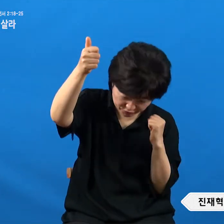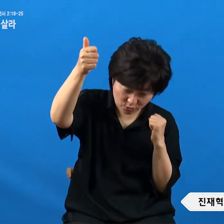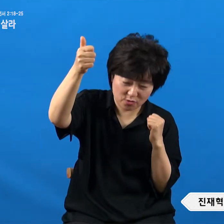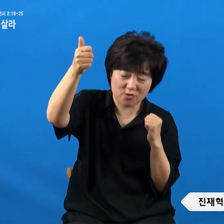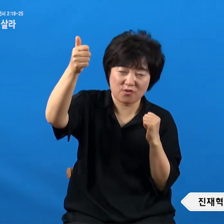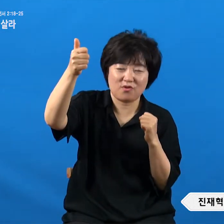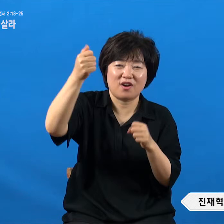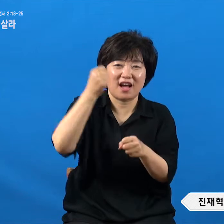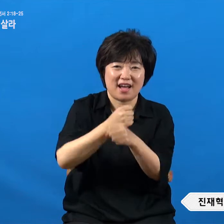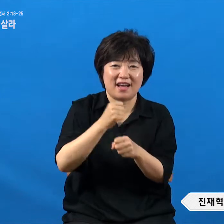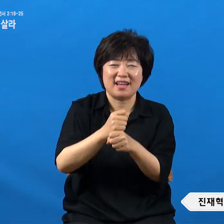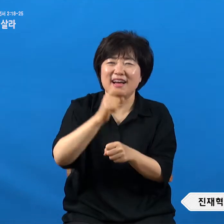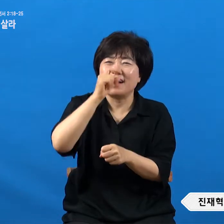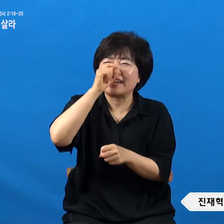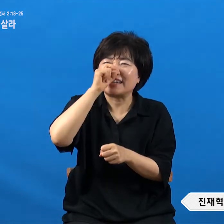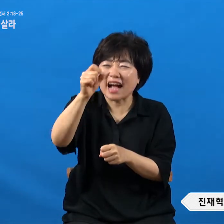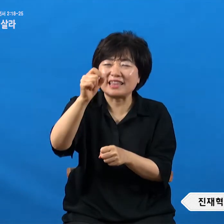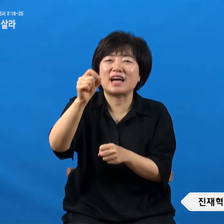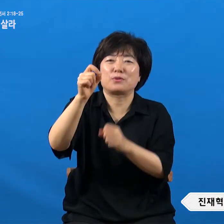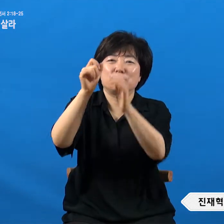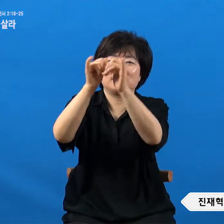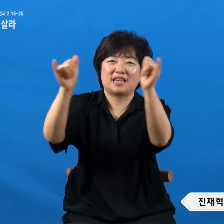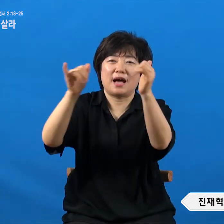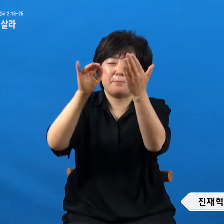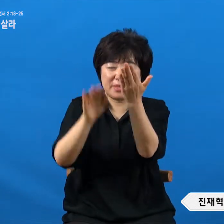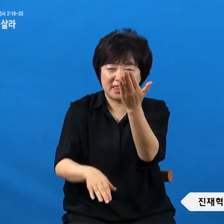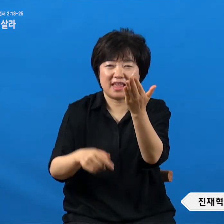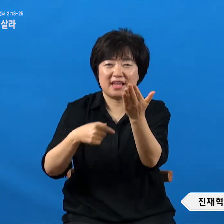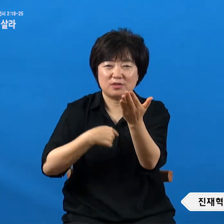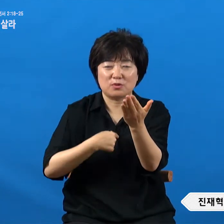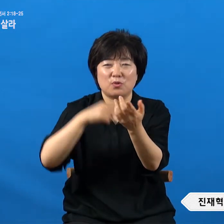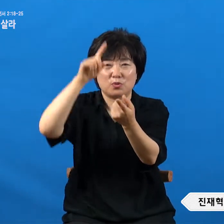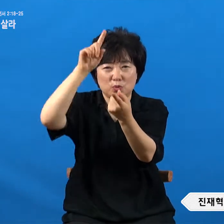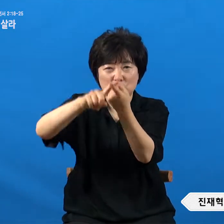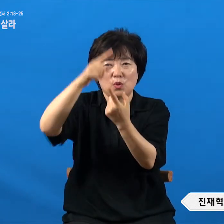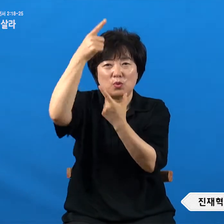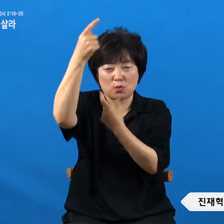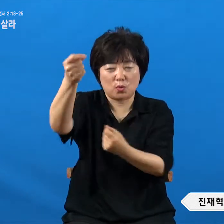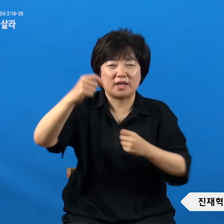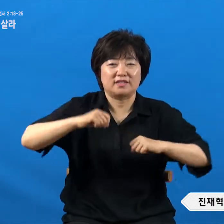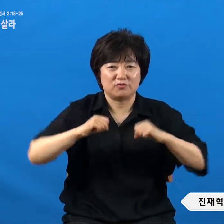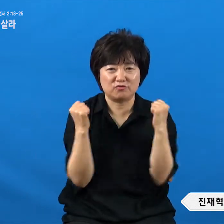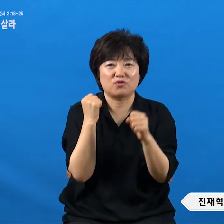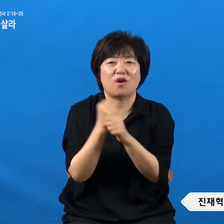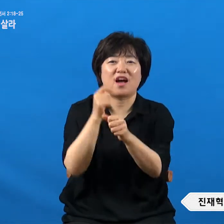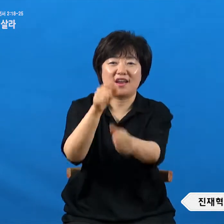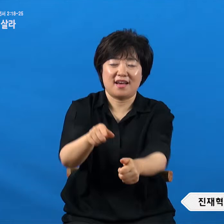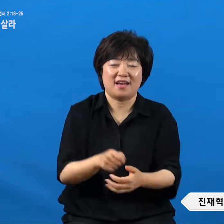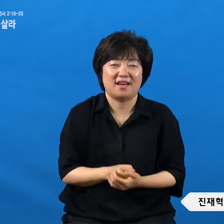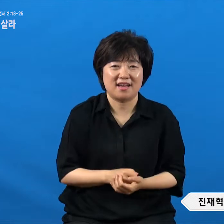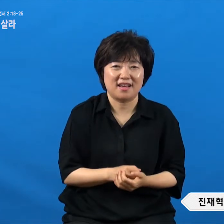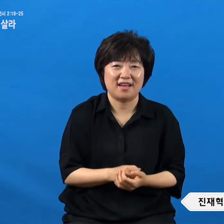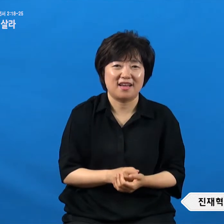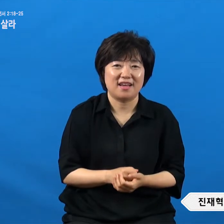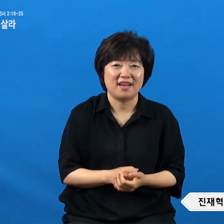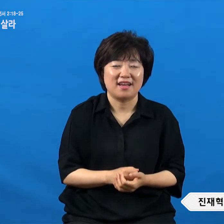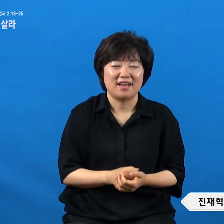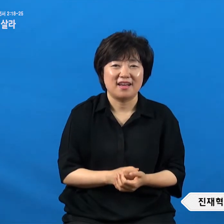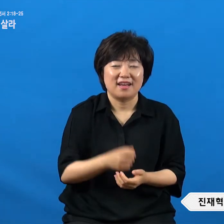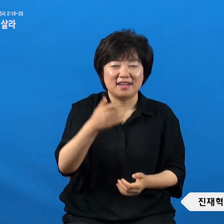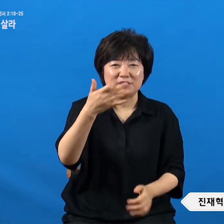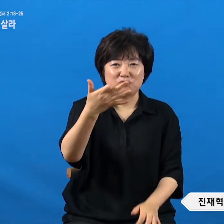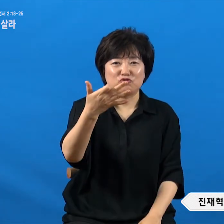순종하되 까다로운 자들에게도 그리하라라고 말씀하고 있습니다. 이